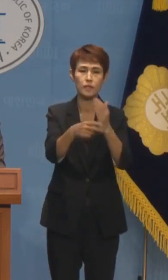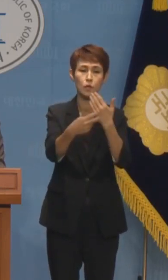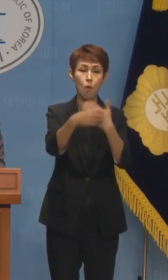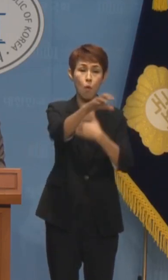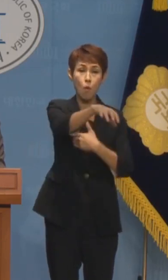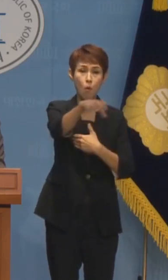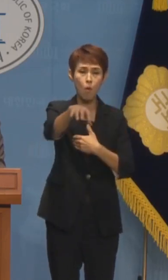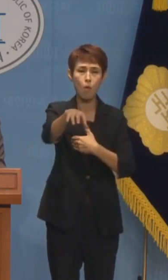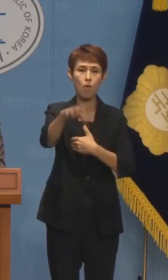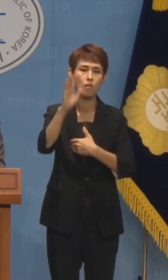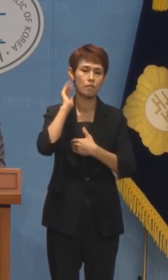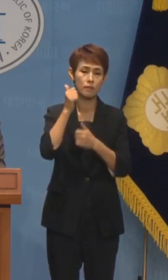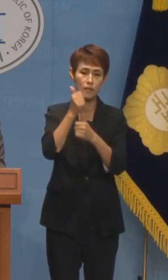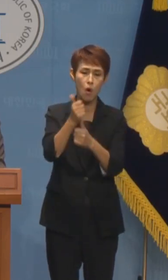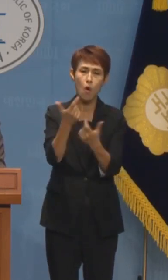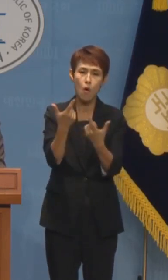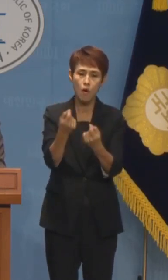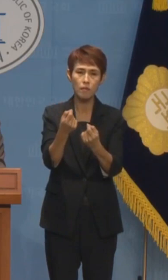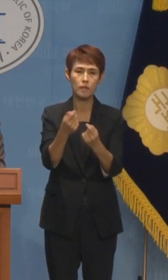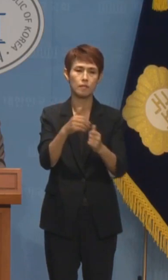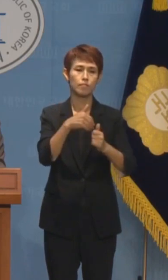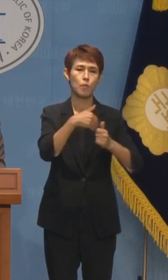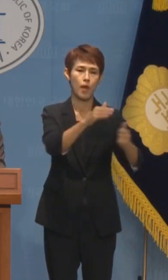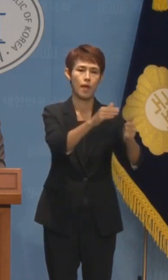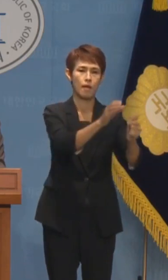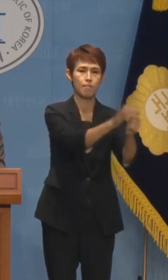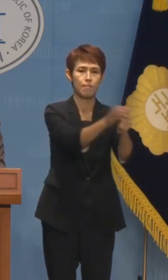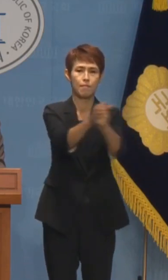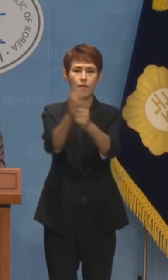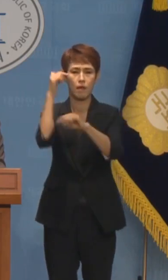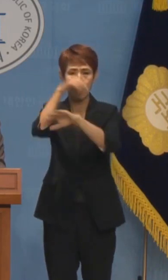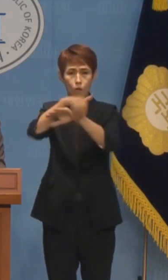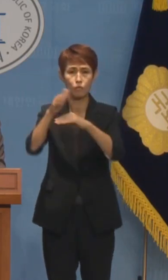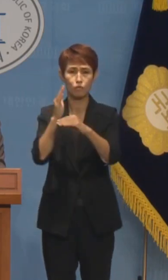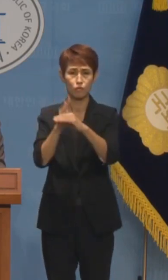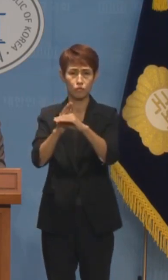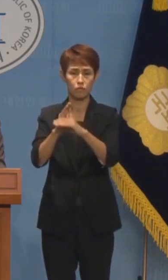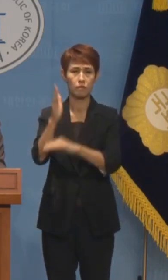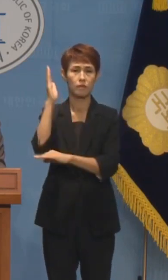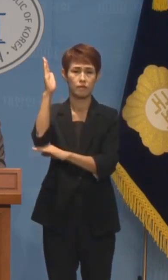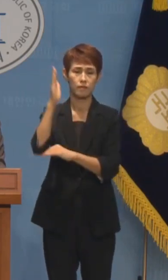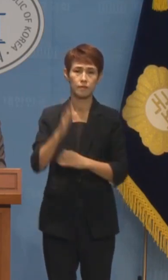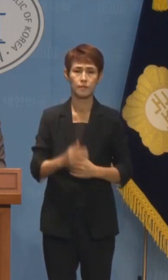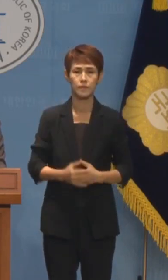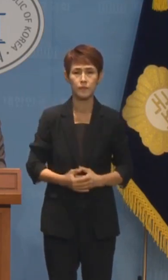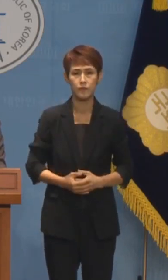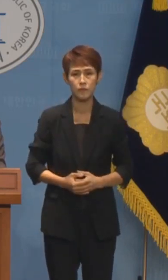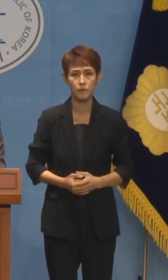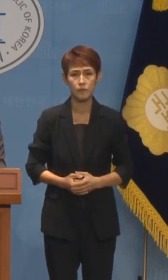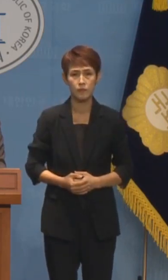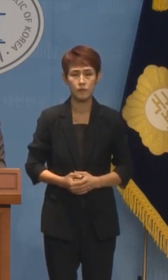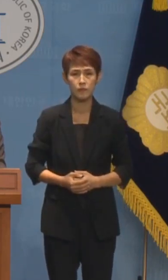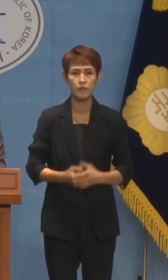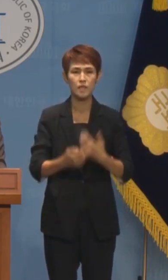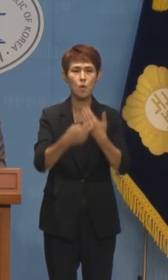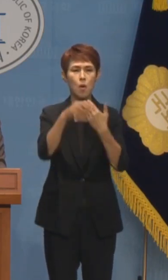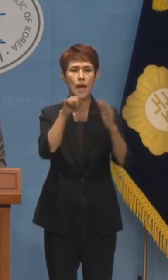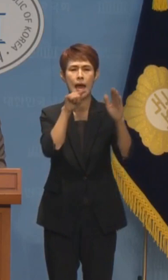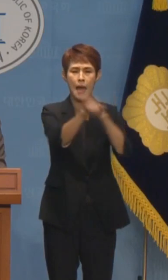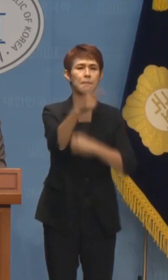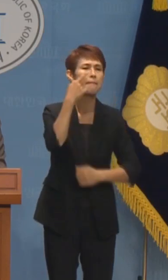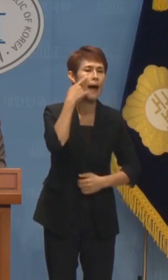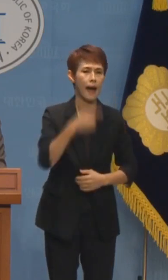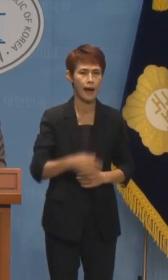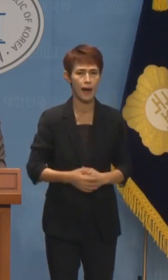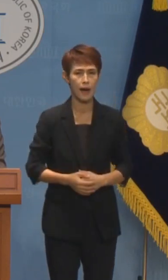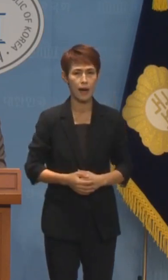비서관급 참모들을 배치하는 것을 검토 중이라고 합니다 현장에 가봐라 비상